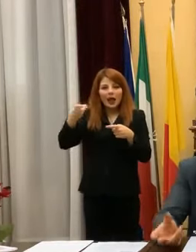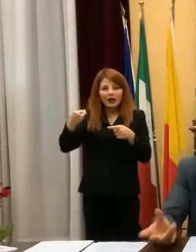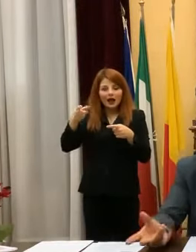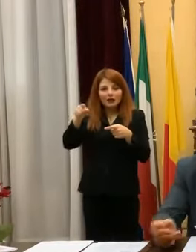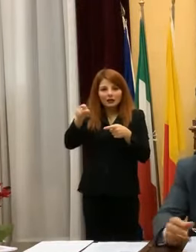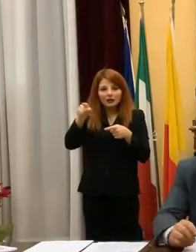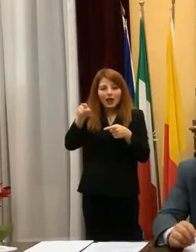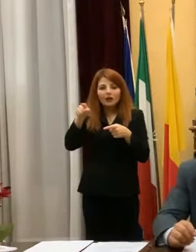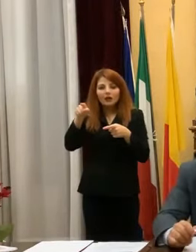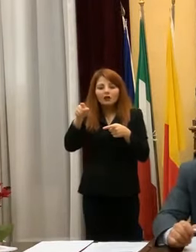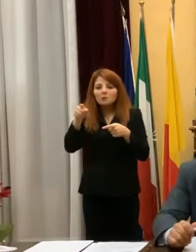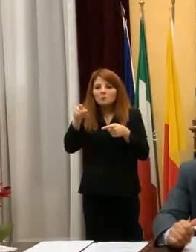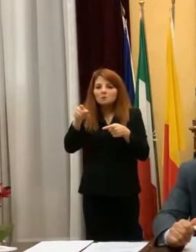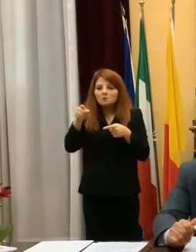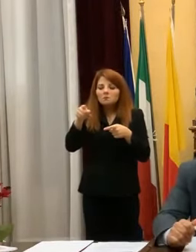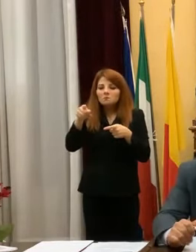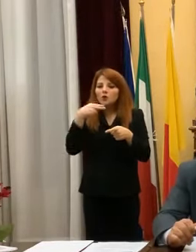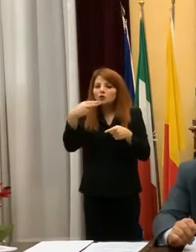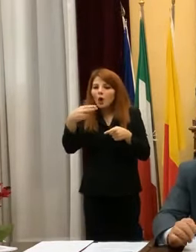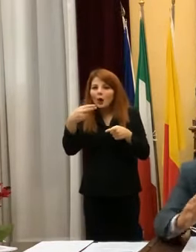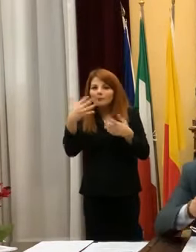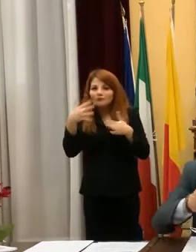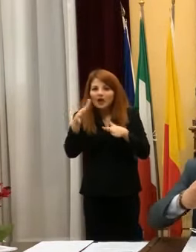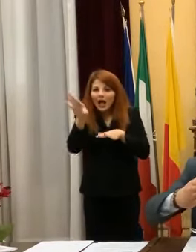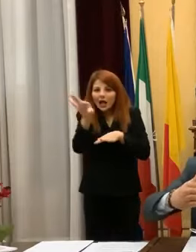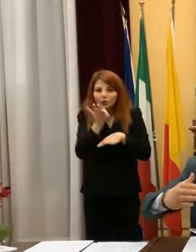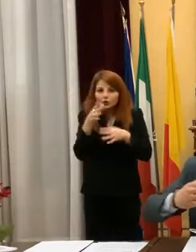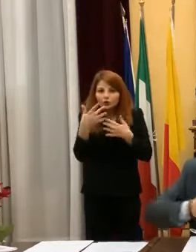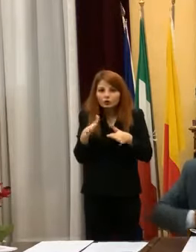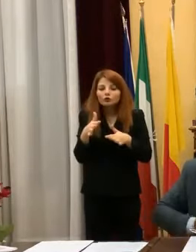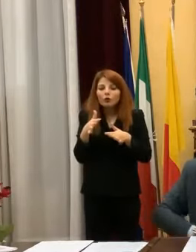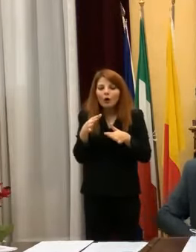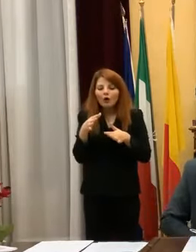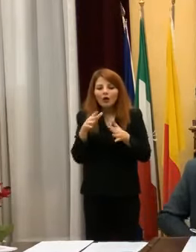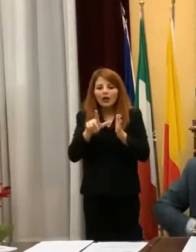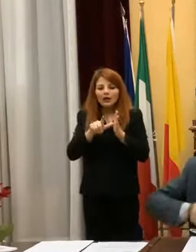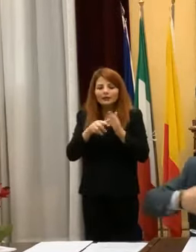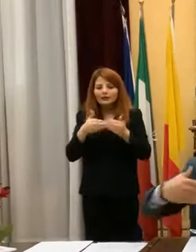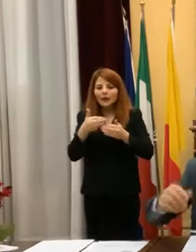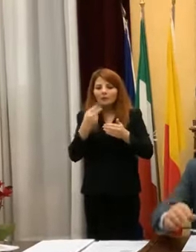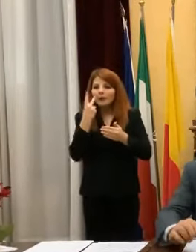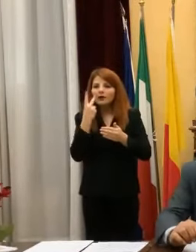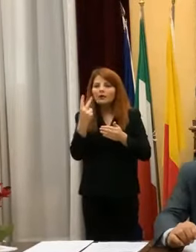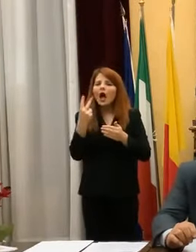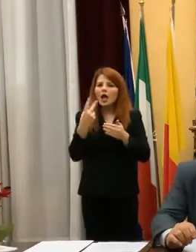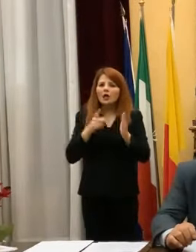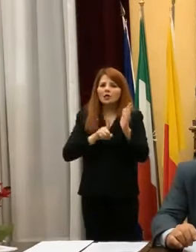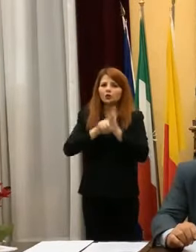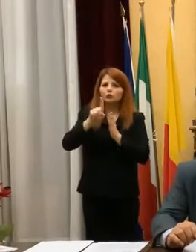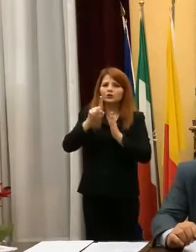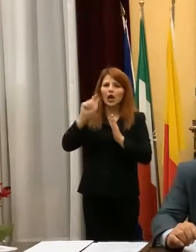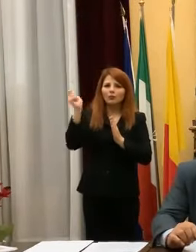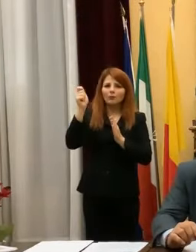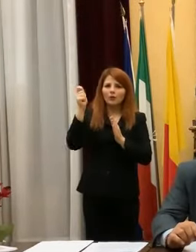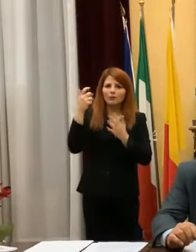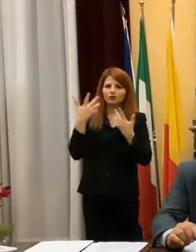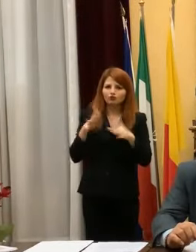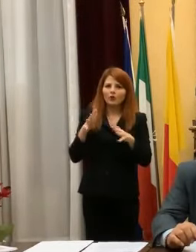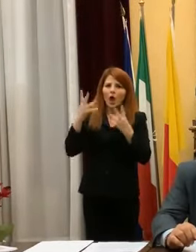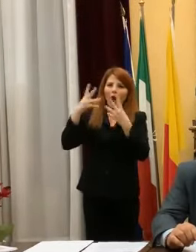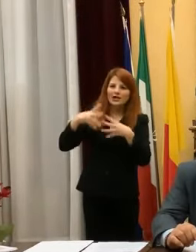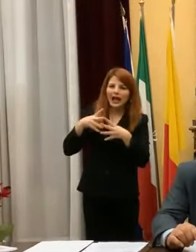primi risultati, buoni risultati organizzativi che poi abbiamo portato avanti in